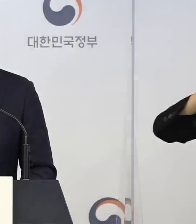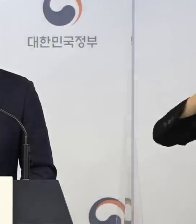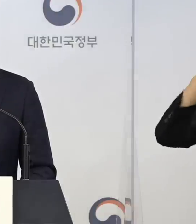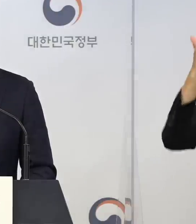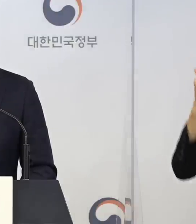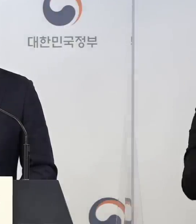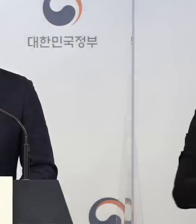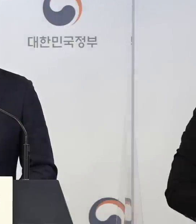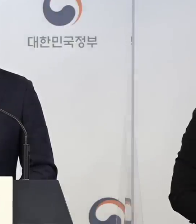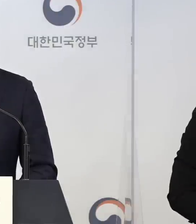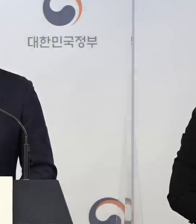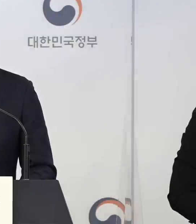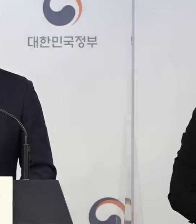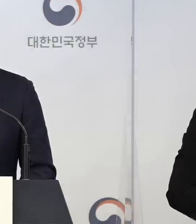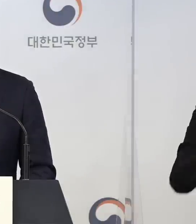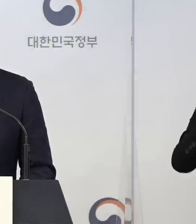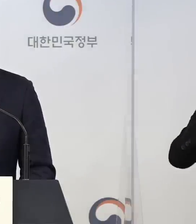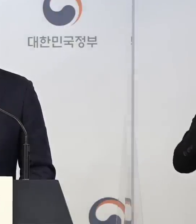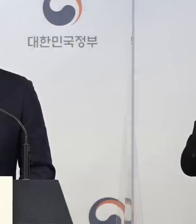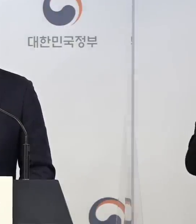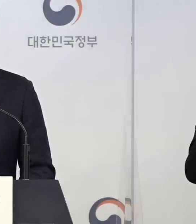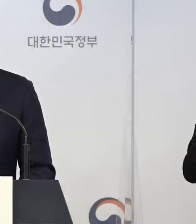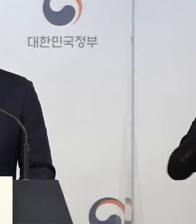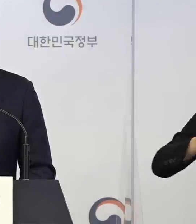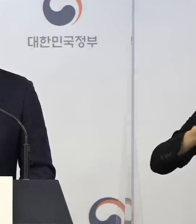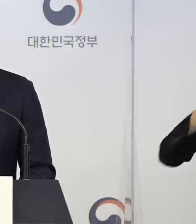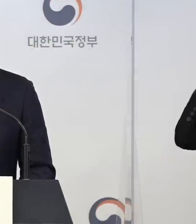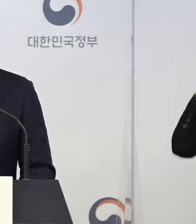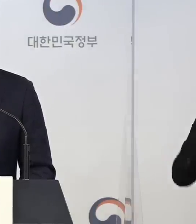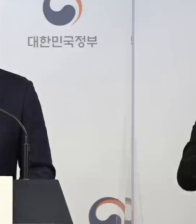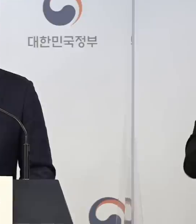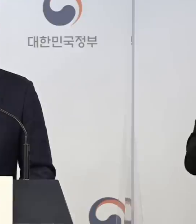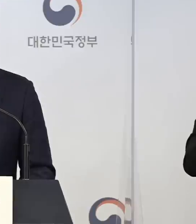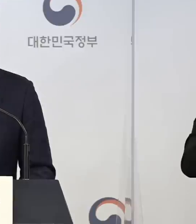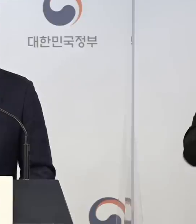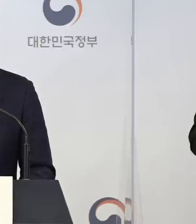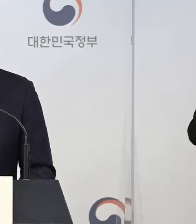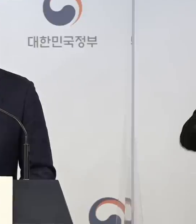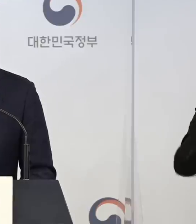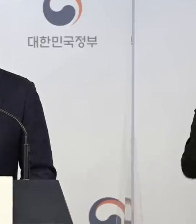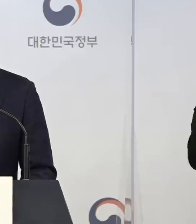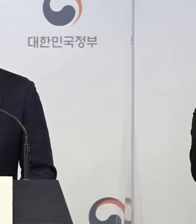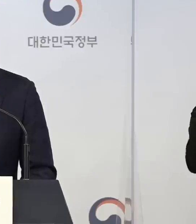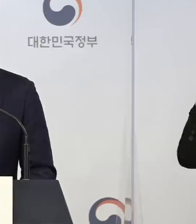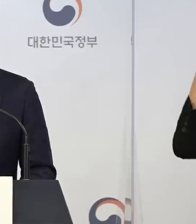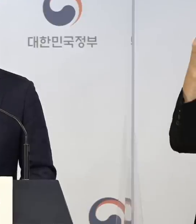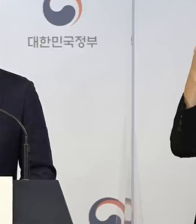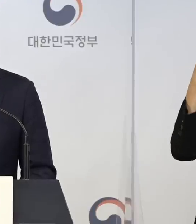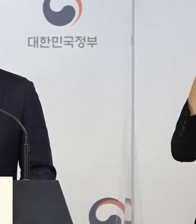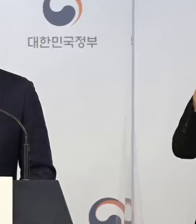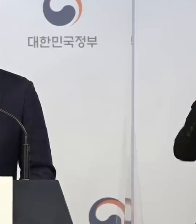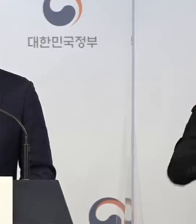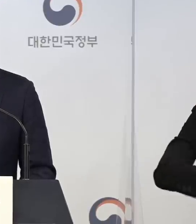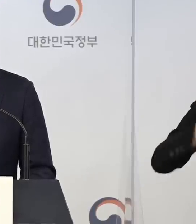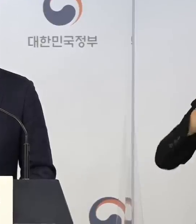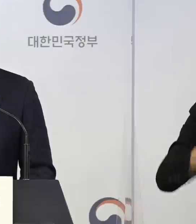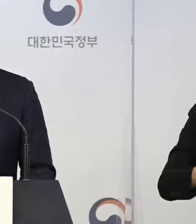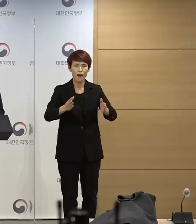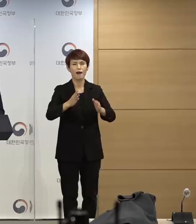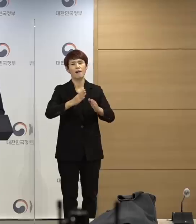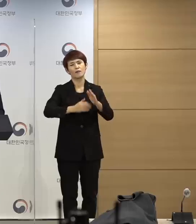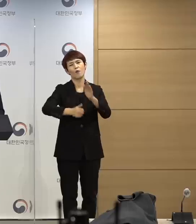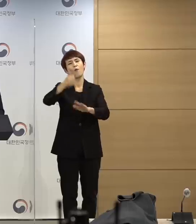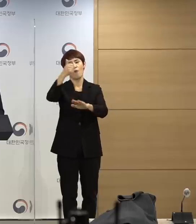내딛었습니다. 1992년 우리나라 첫 인공위성인 우리별 1호를 개발한 지 꼭 30년 만입니다.